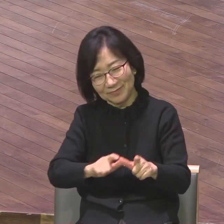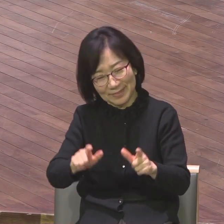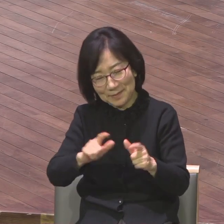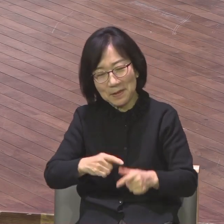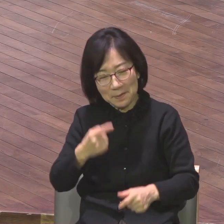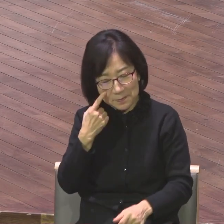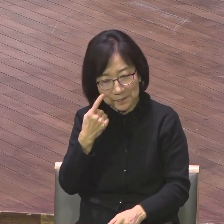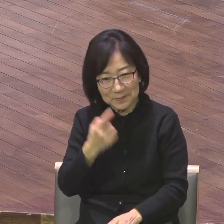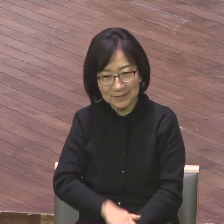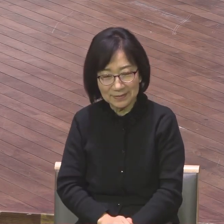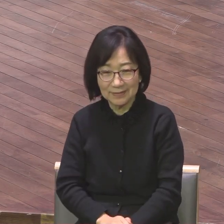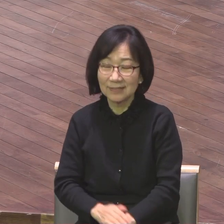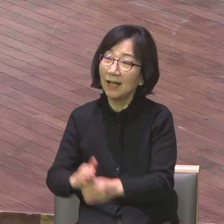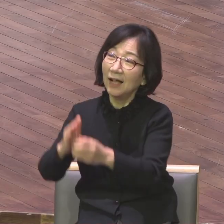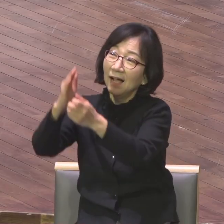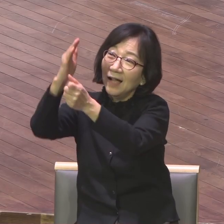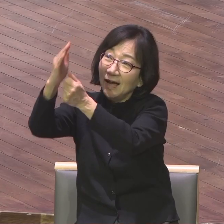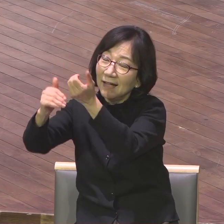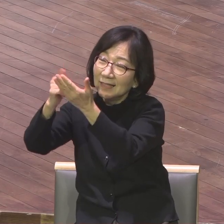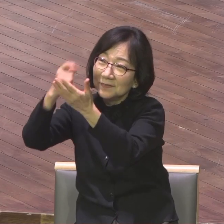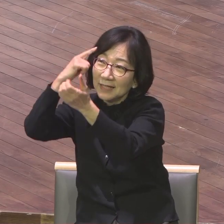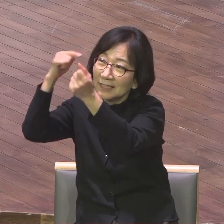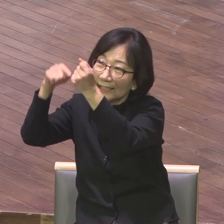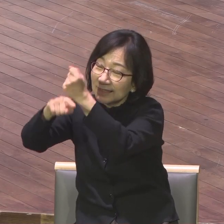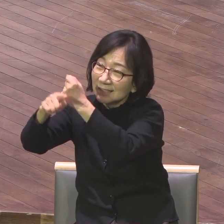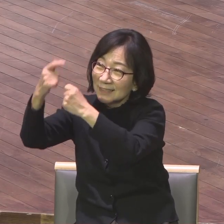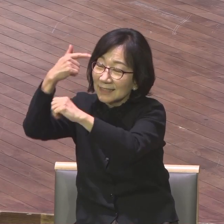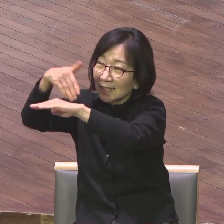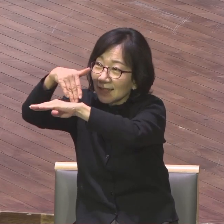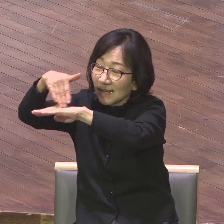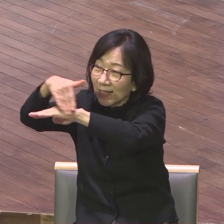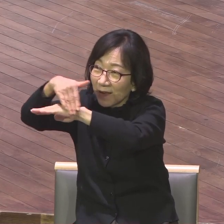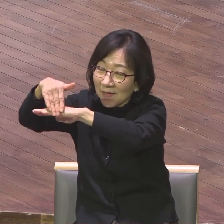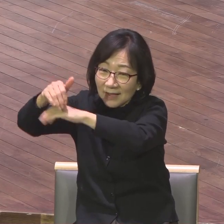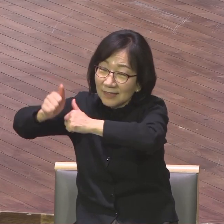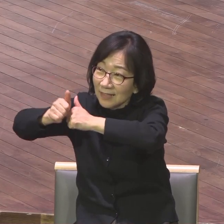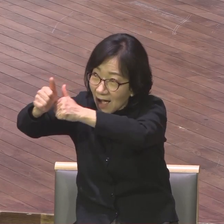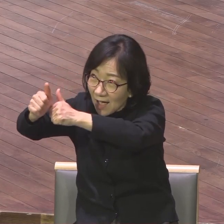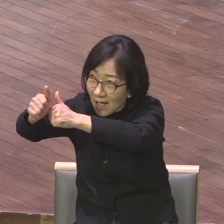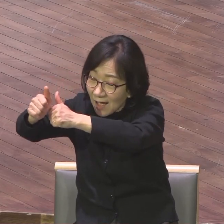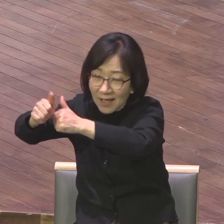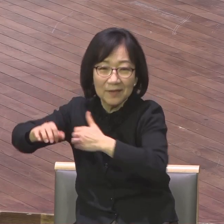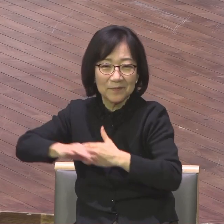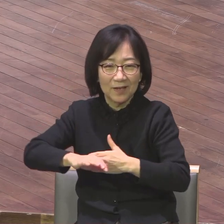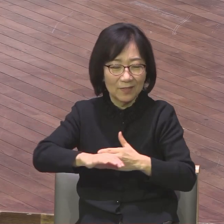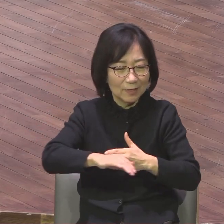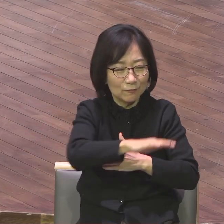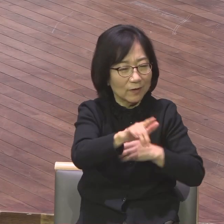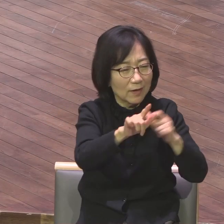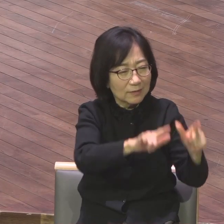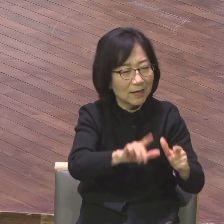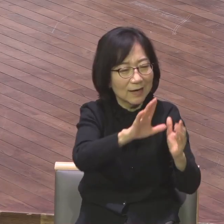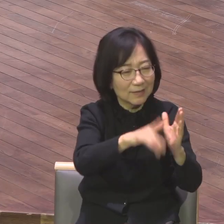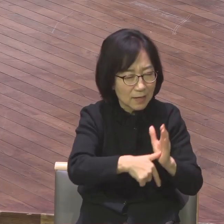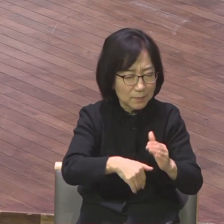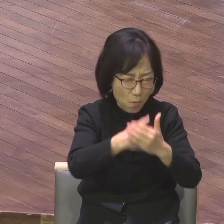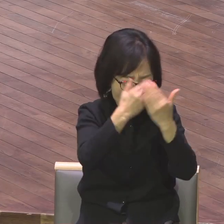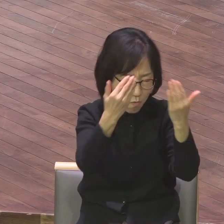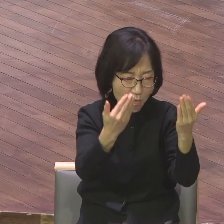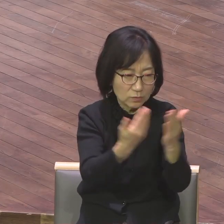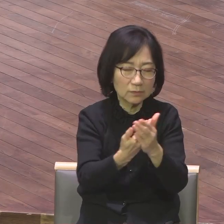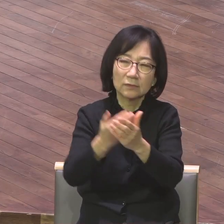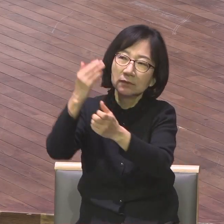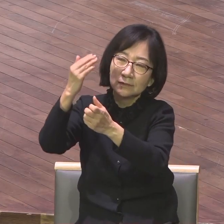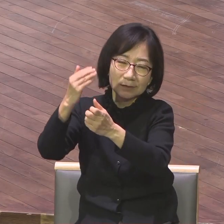하나님의 뜻과 계획을 온전히 따라가면 하나님께서 우리의 삶을 책임져 주신다.